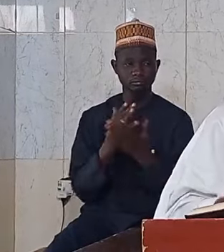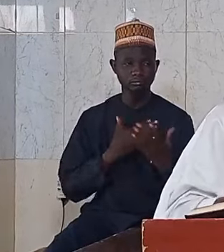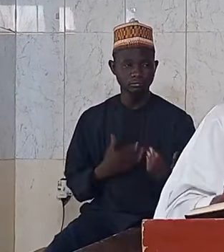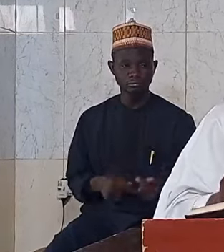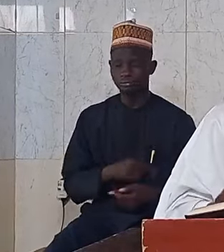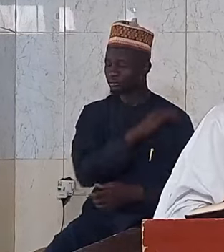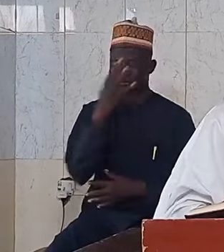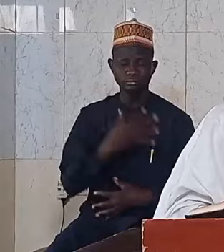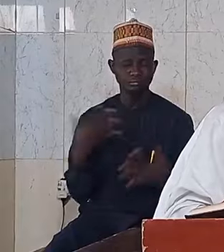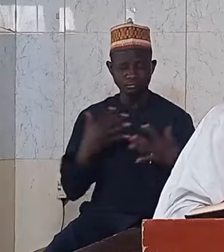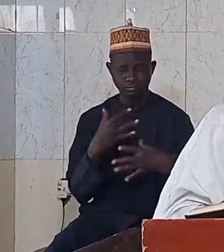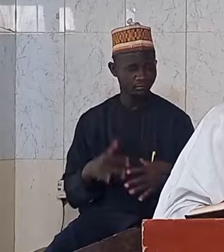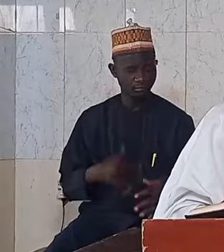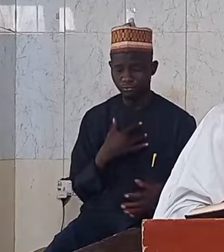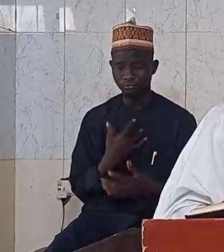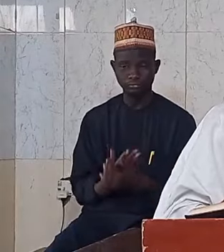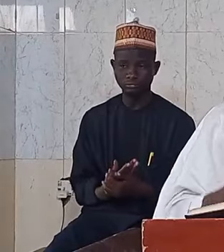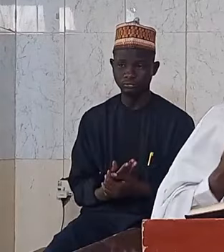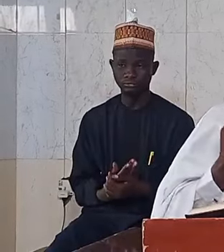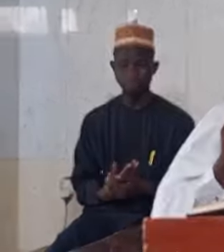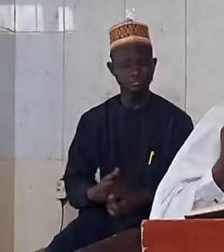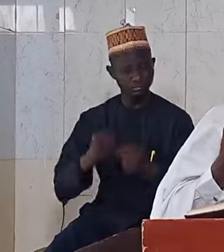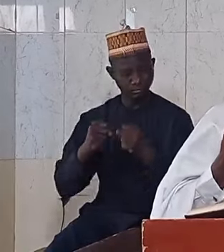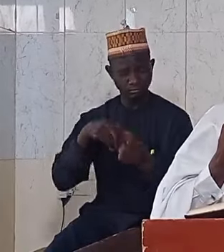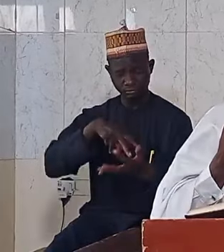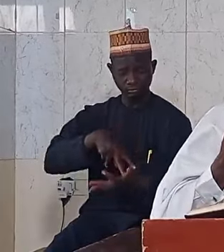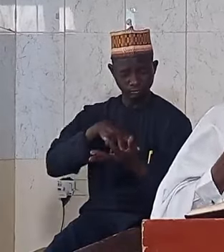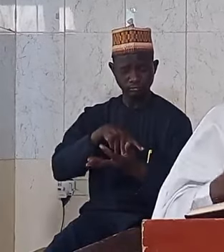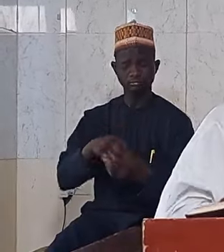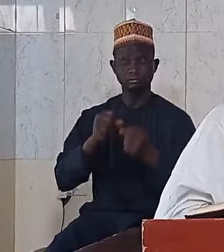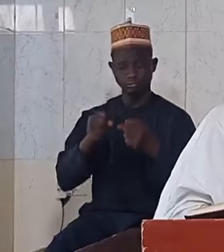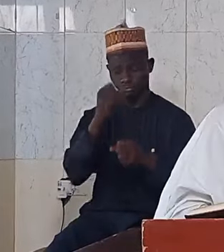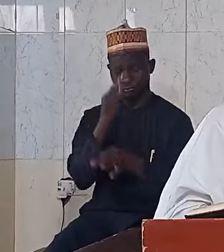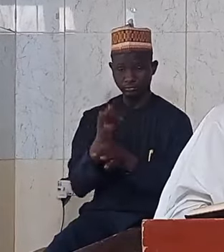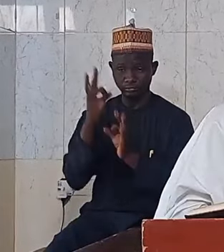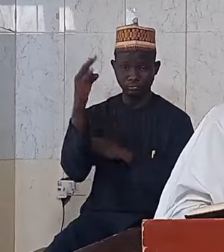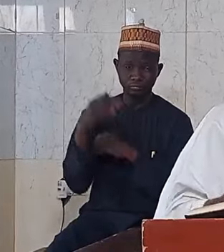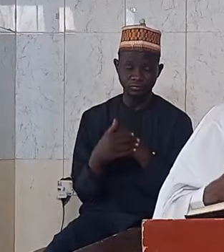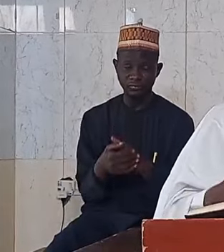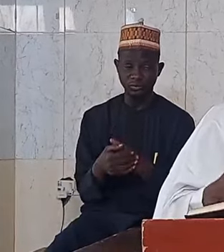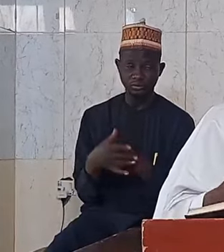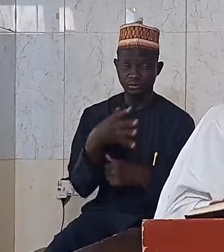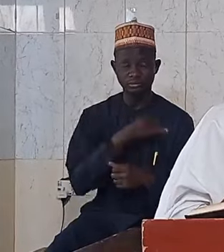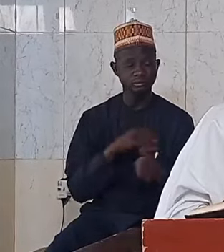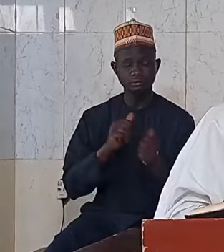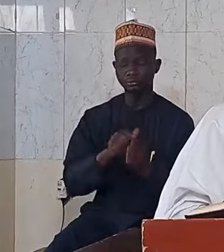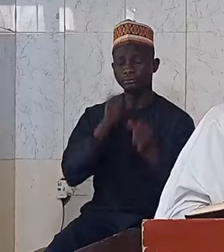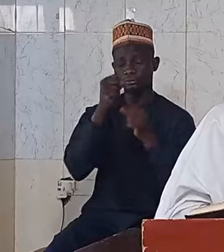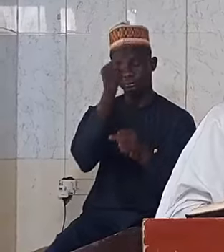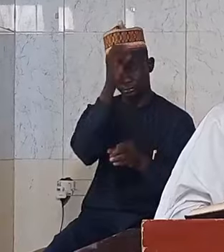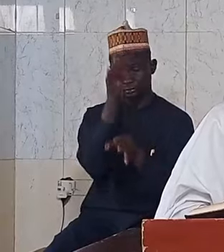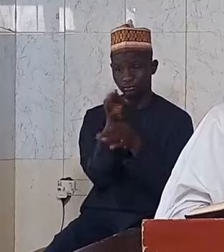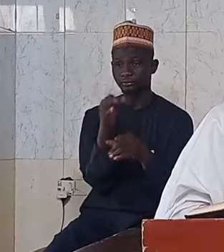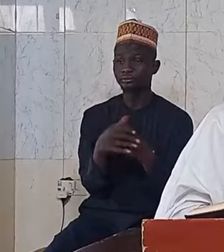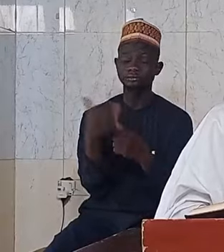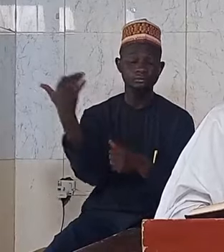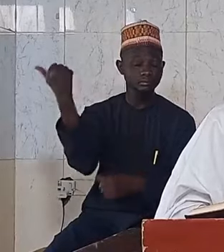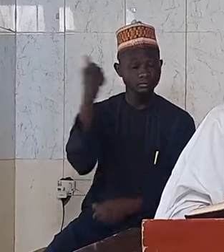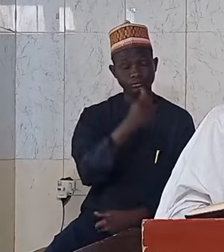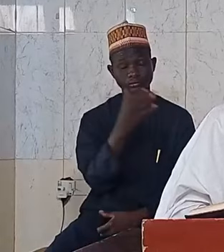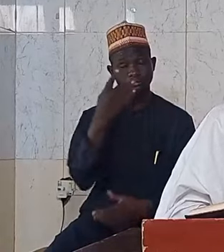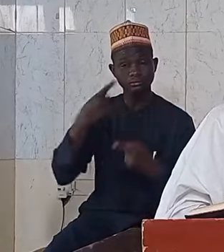baya firgita a tsaye yake gagar da shi kuma da karfin imani duk abin